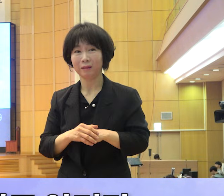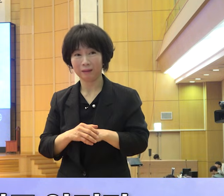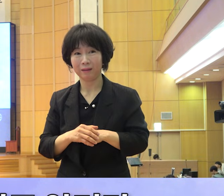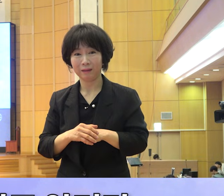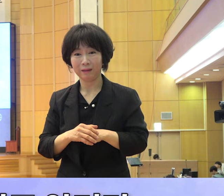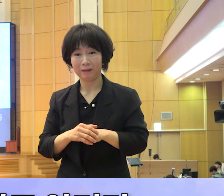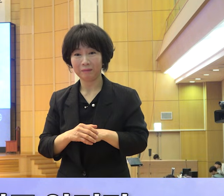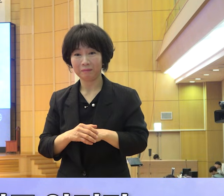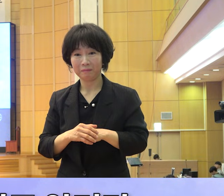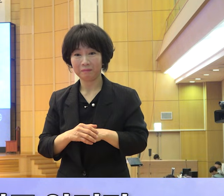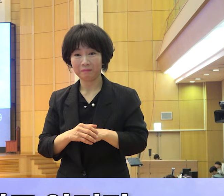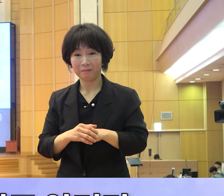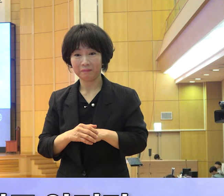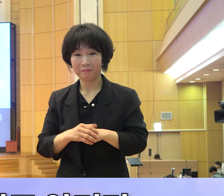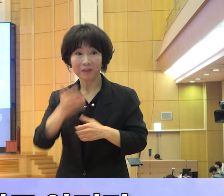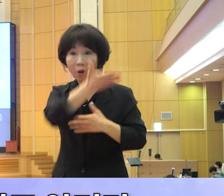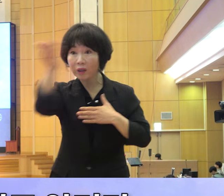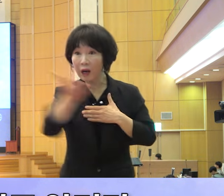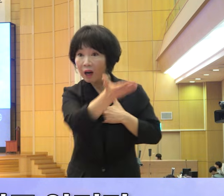지식을 버렸으니